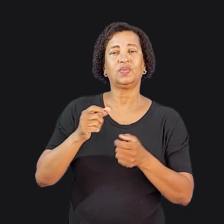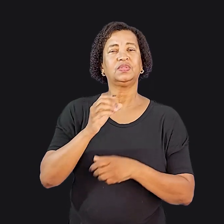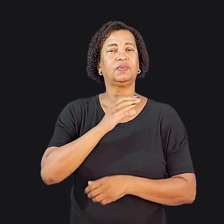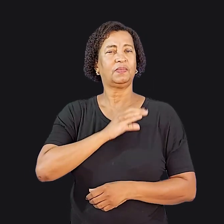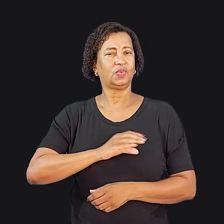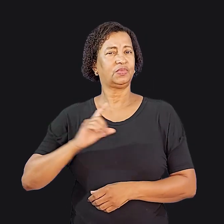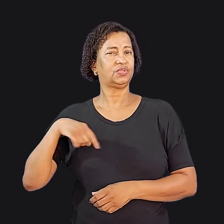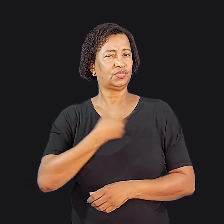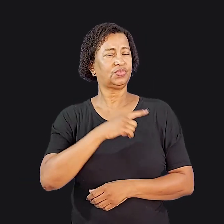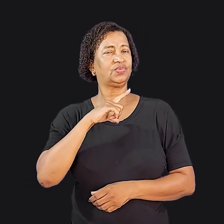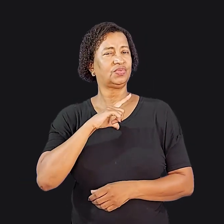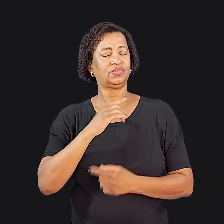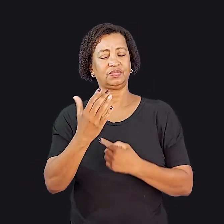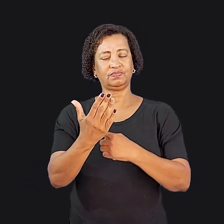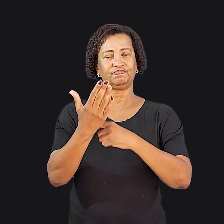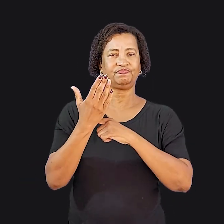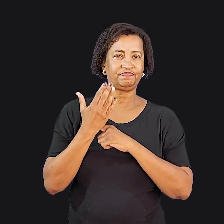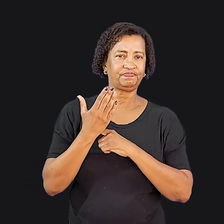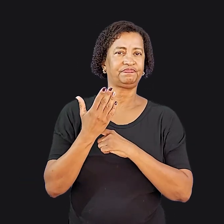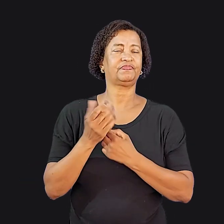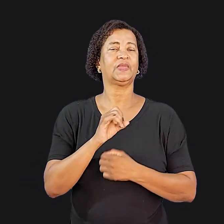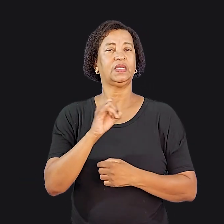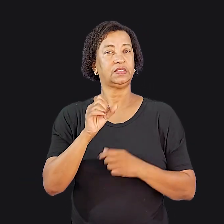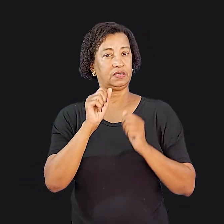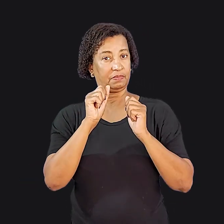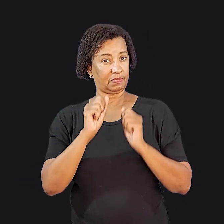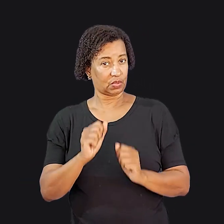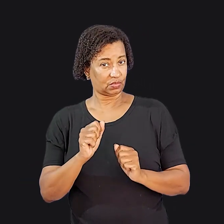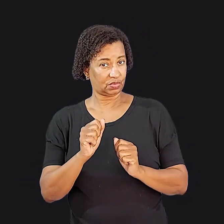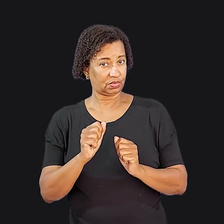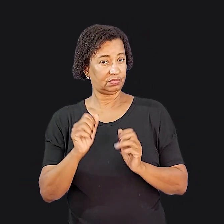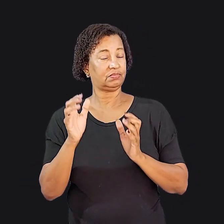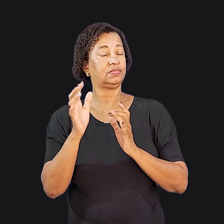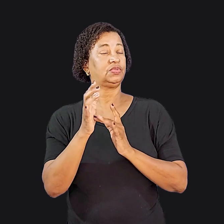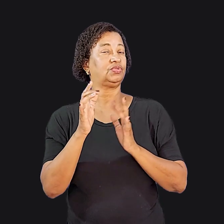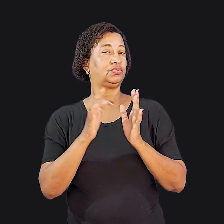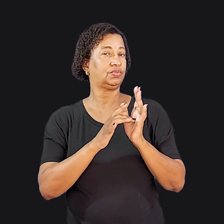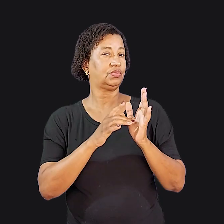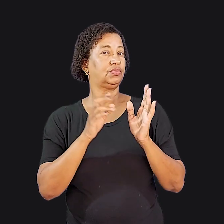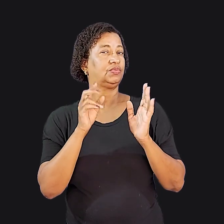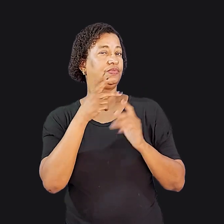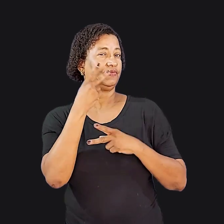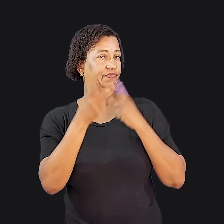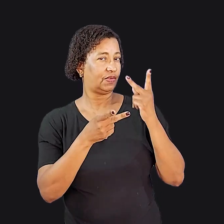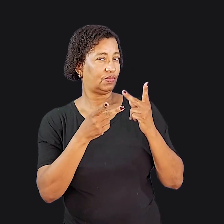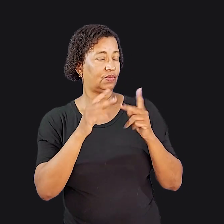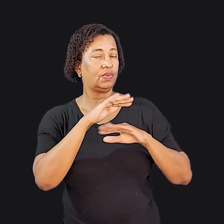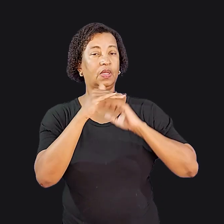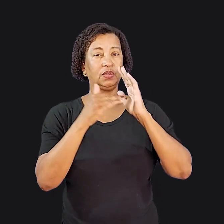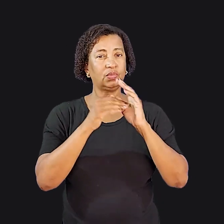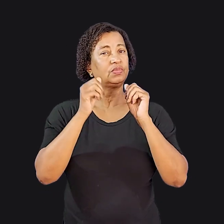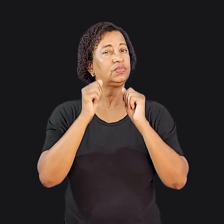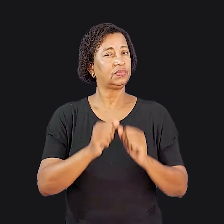compaixão de nós e ajuda-nos." "Se podes," disse Jesus, "tudo é possível àquele que